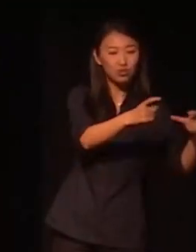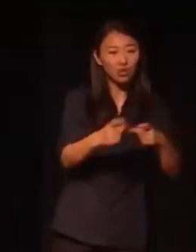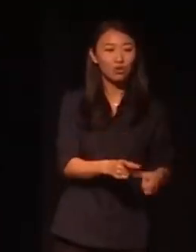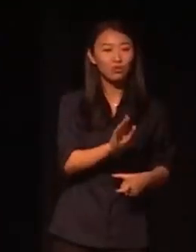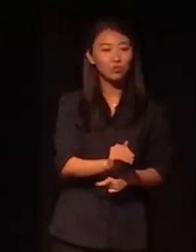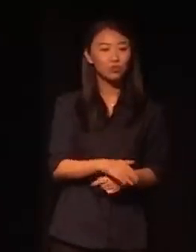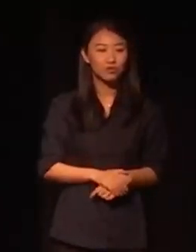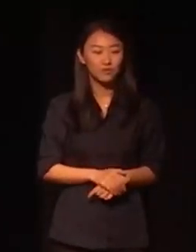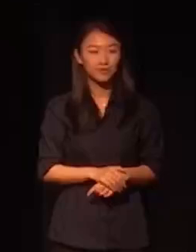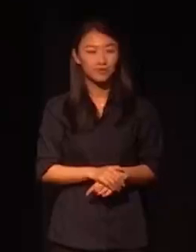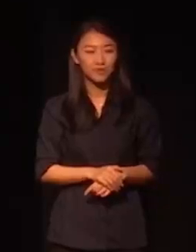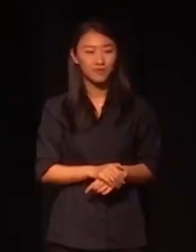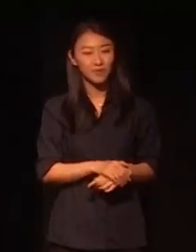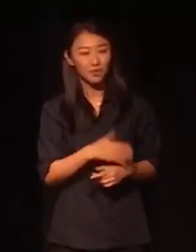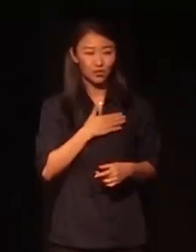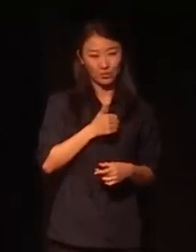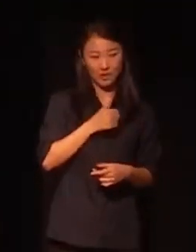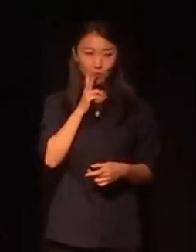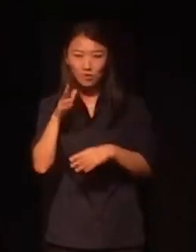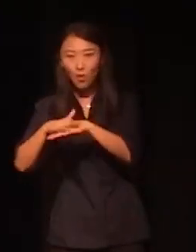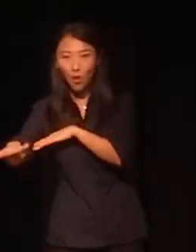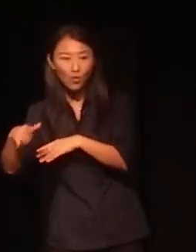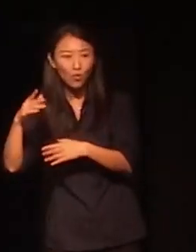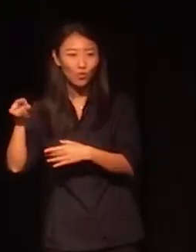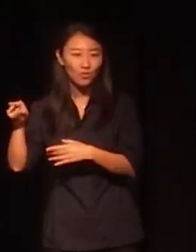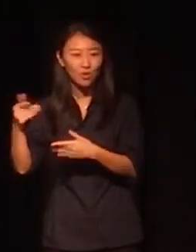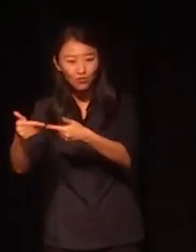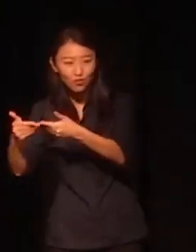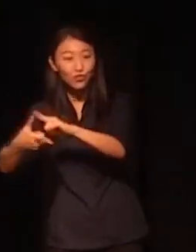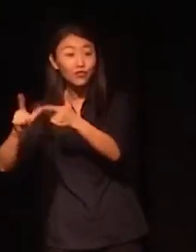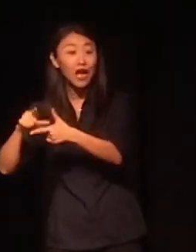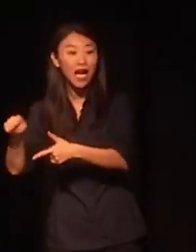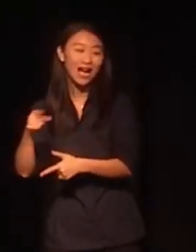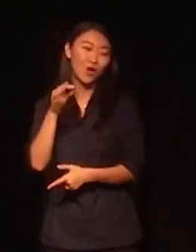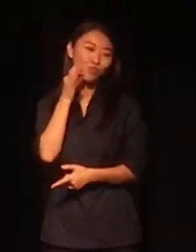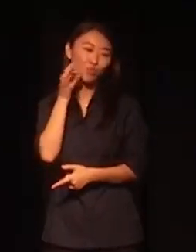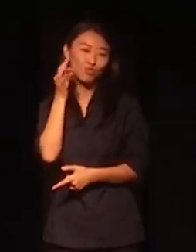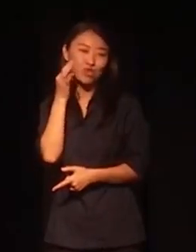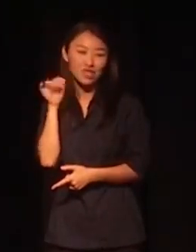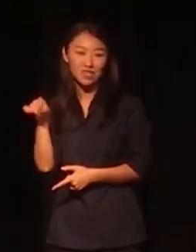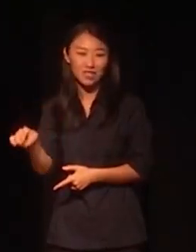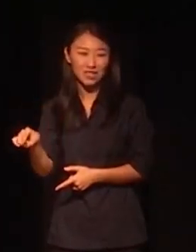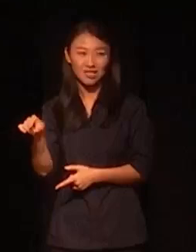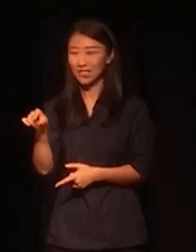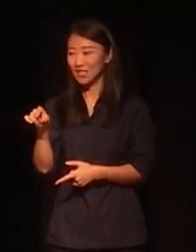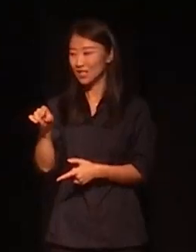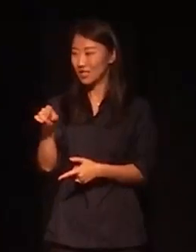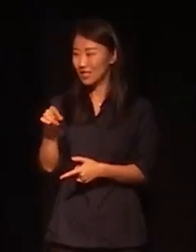dishes that we prepare in a Western style. Say 葡子菊